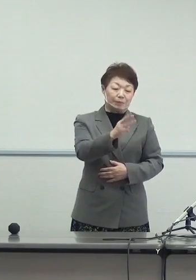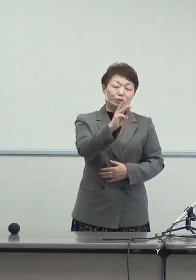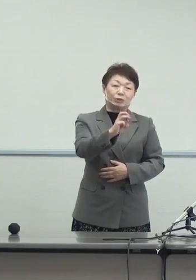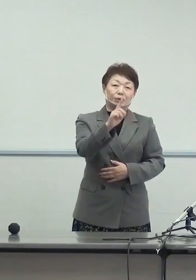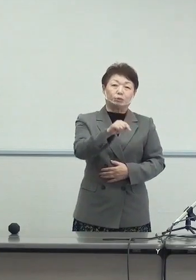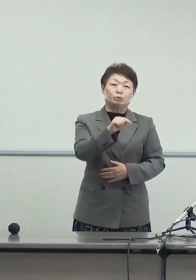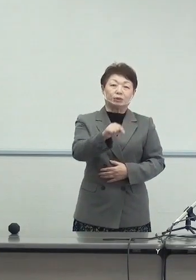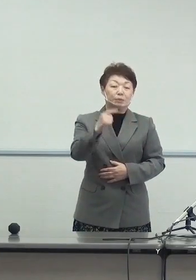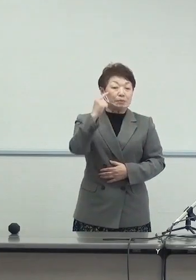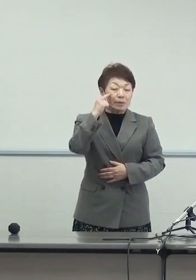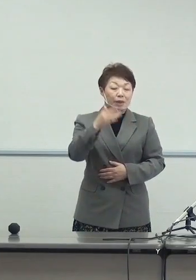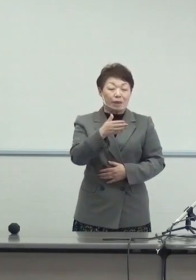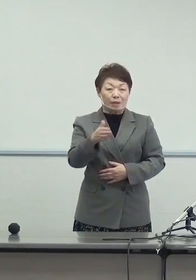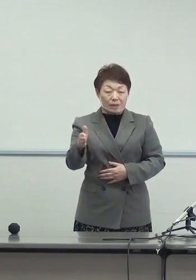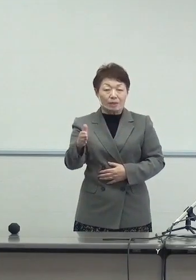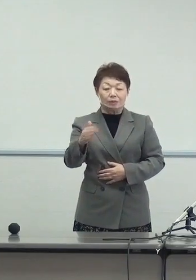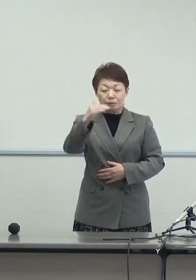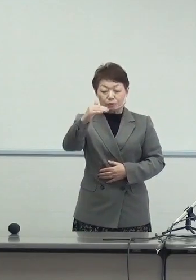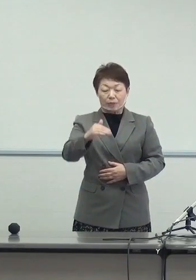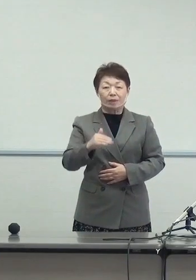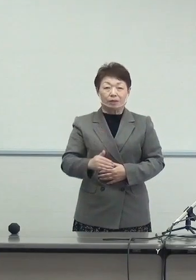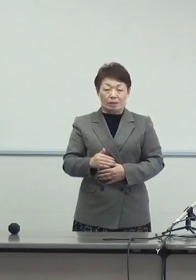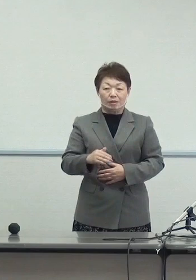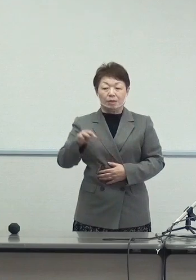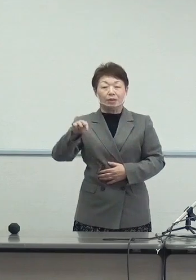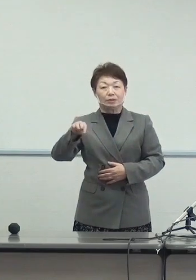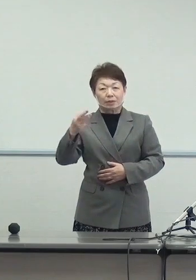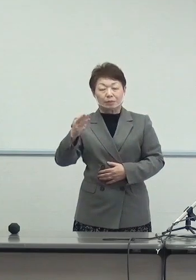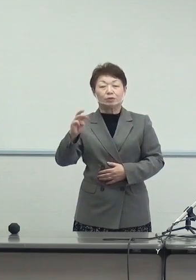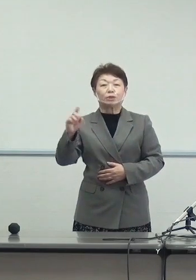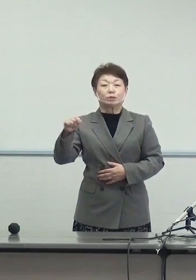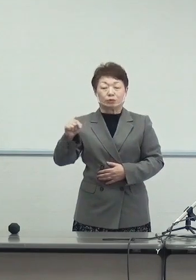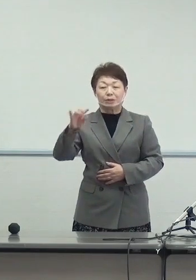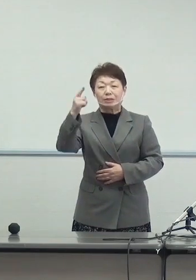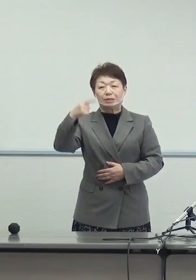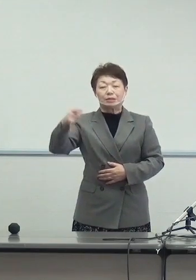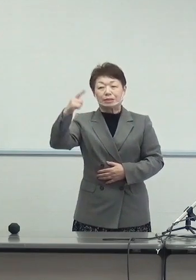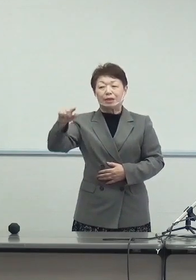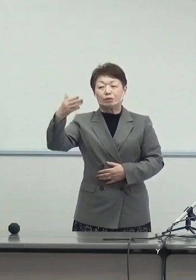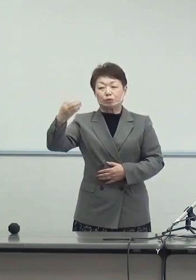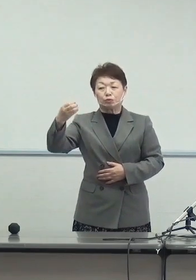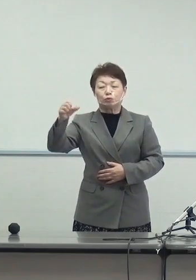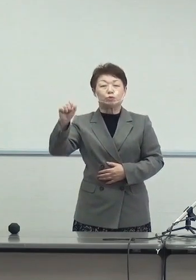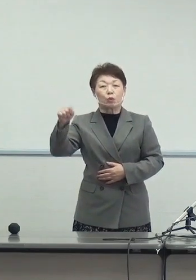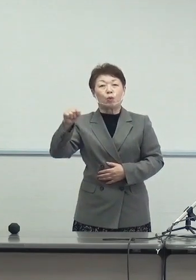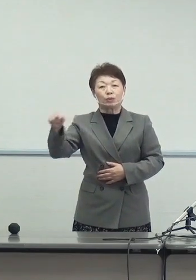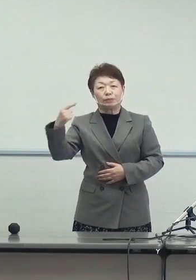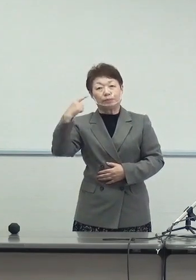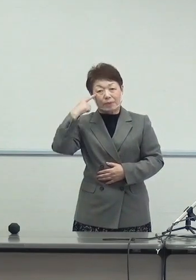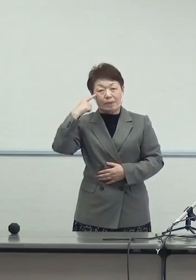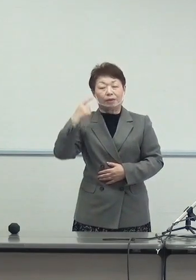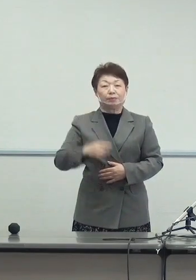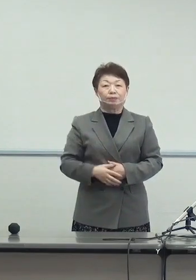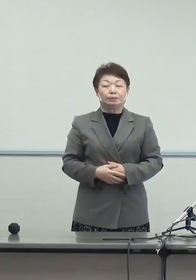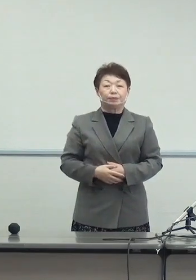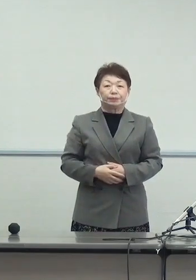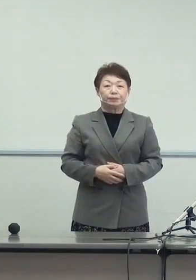例目から続けてまいります。330例目県では1095例目というナンバーになります